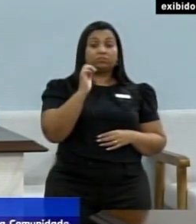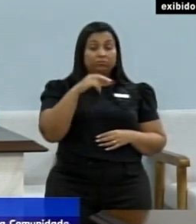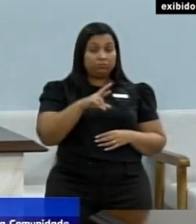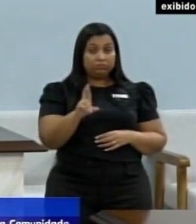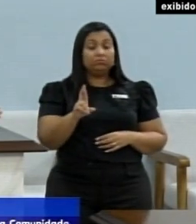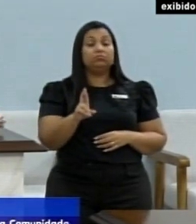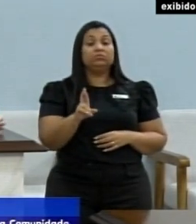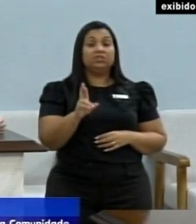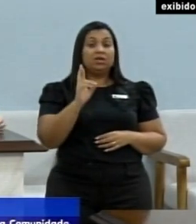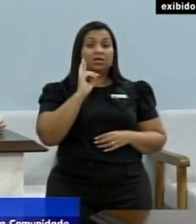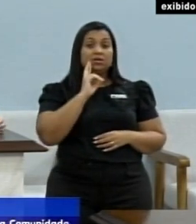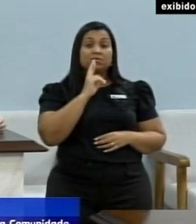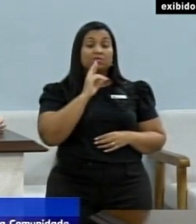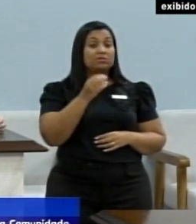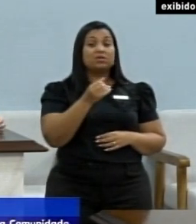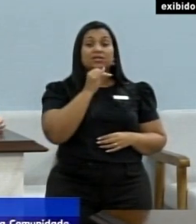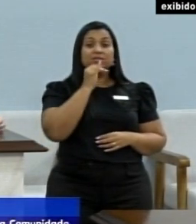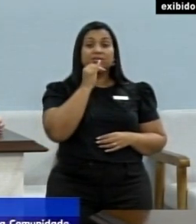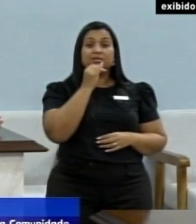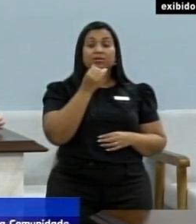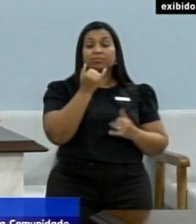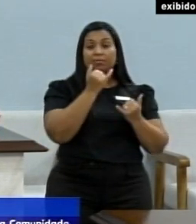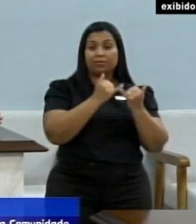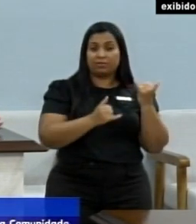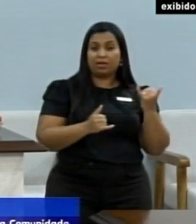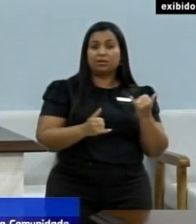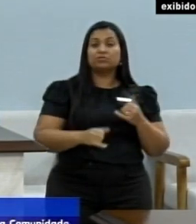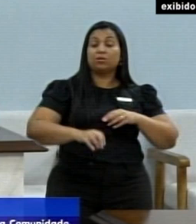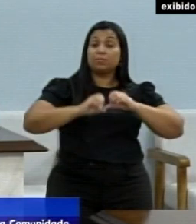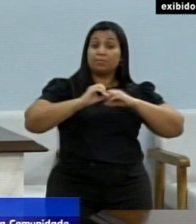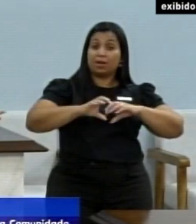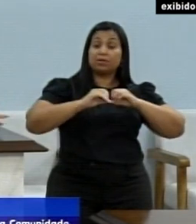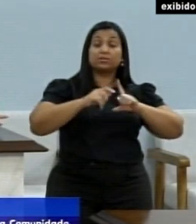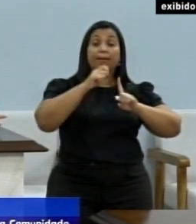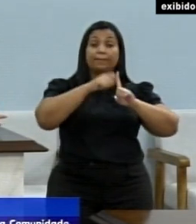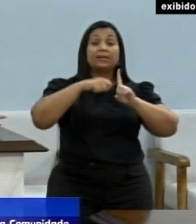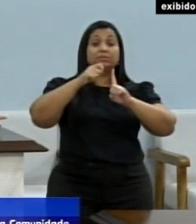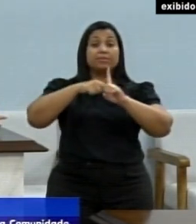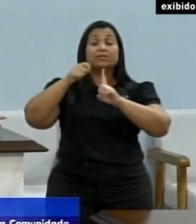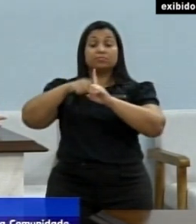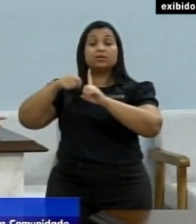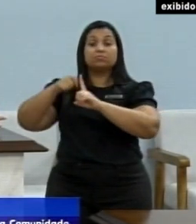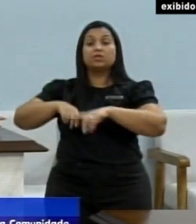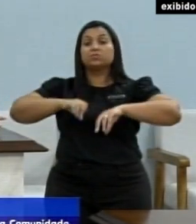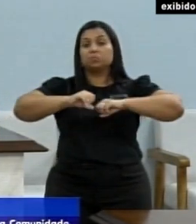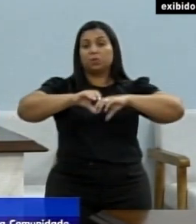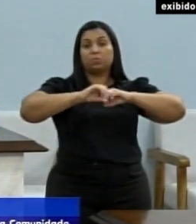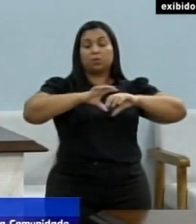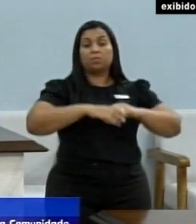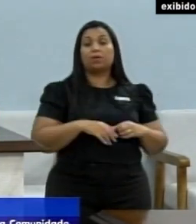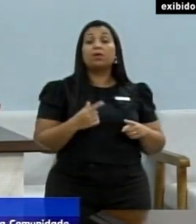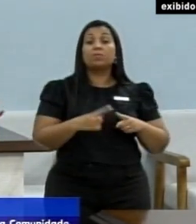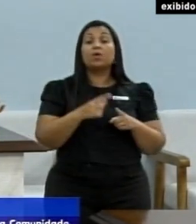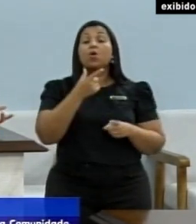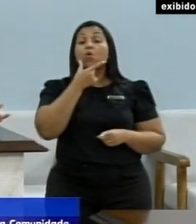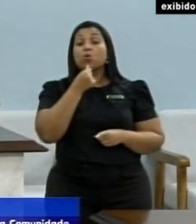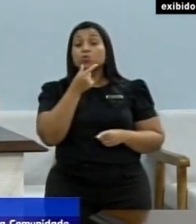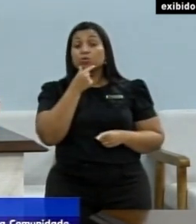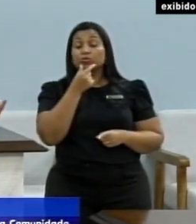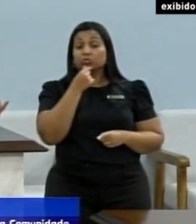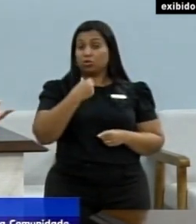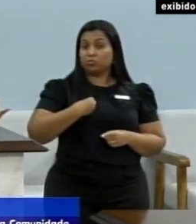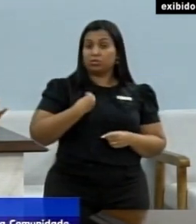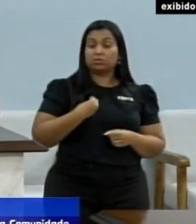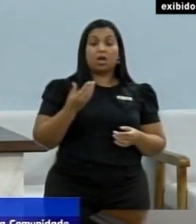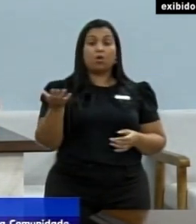de meio-dia aqui dentro da Câmara Municipal. É uma capacitação mensal. Porque os homens que estão ali,